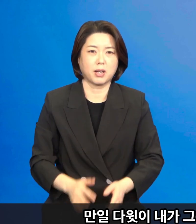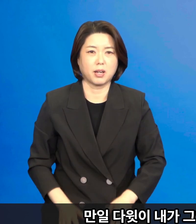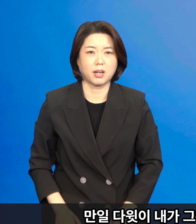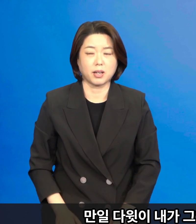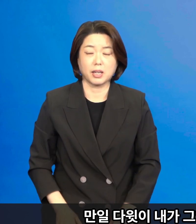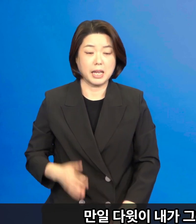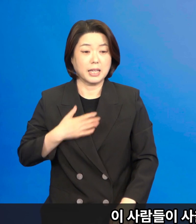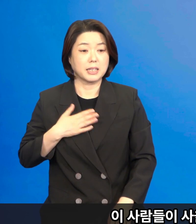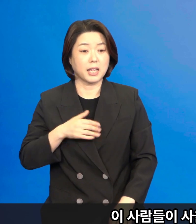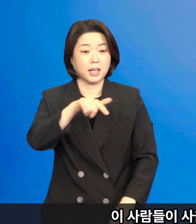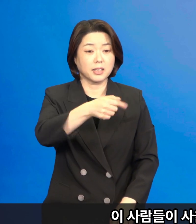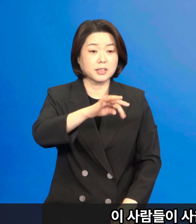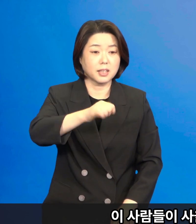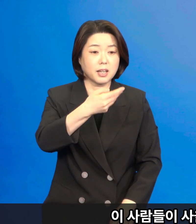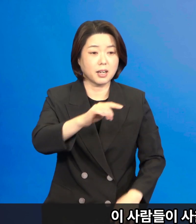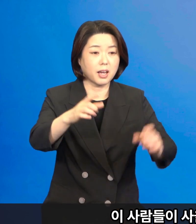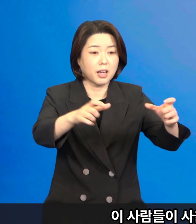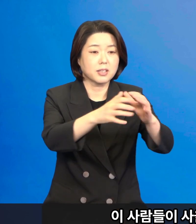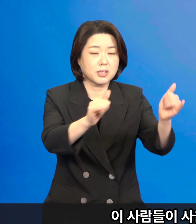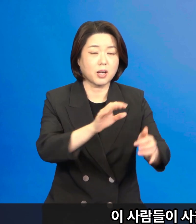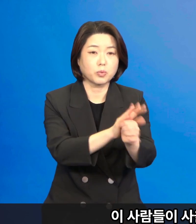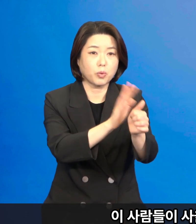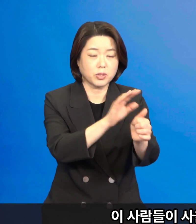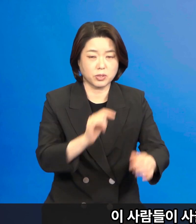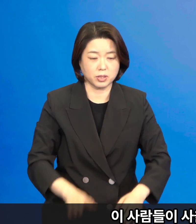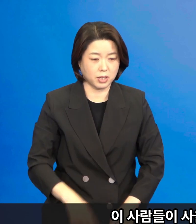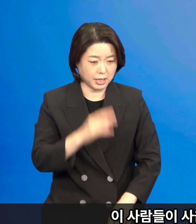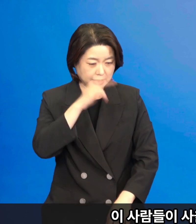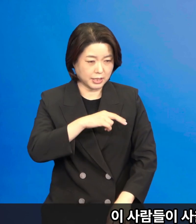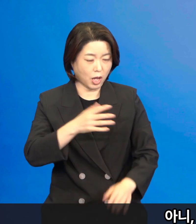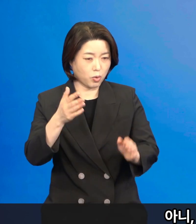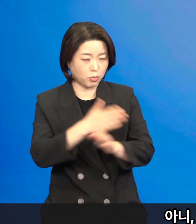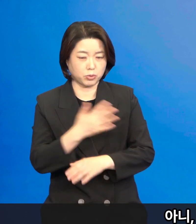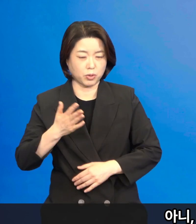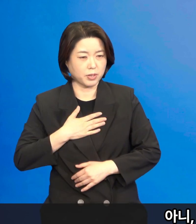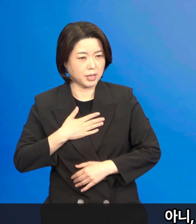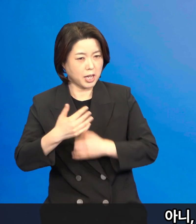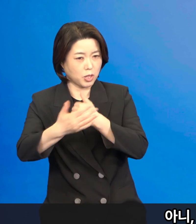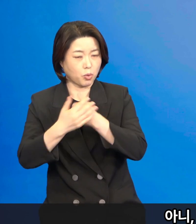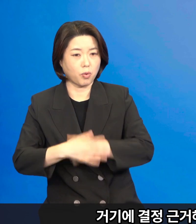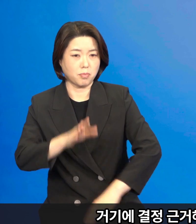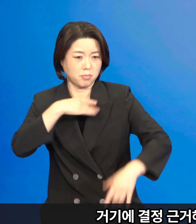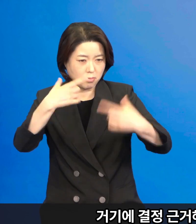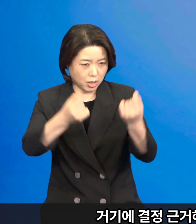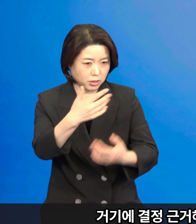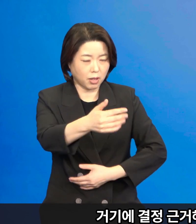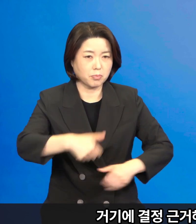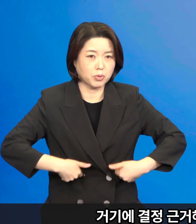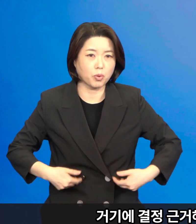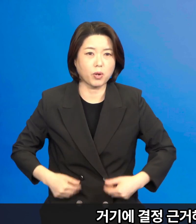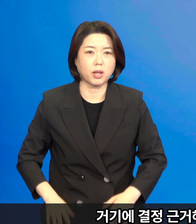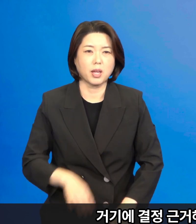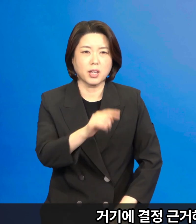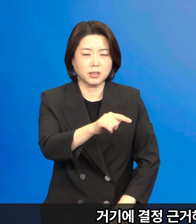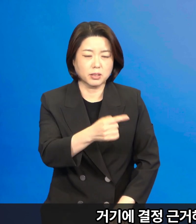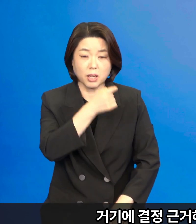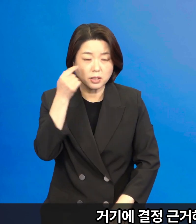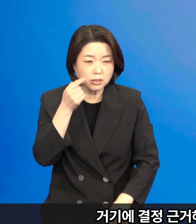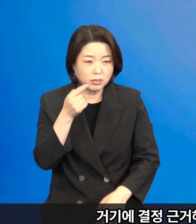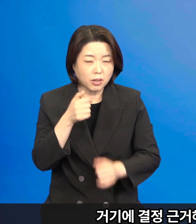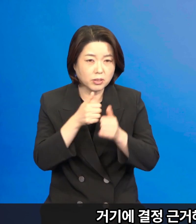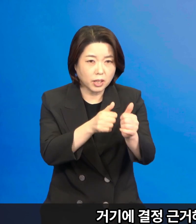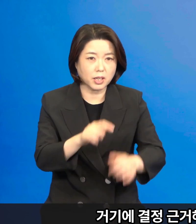사람들을 도와주었으니까 이 사람들이 사울로부터 나를 지켜주겠지, 아니 마땅히 그래야지, 거기에 근거에서